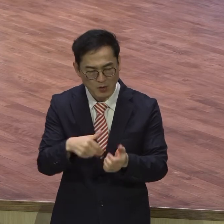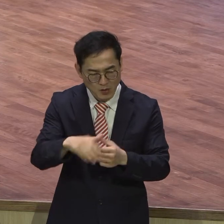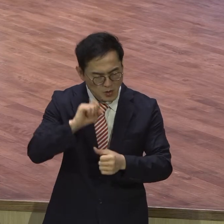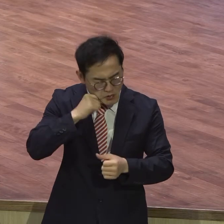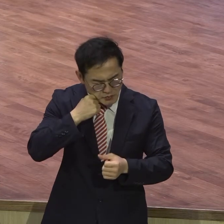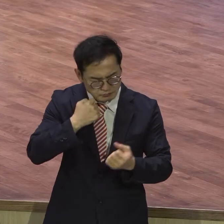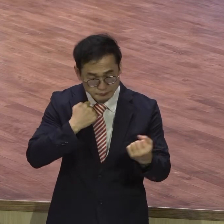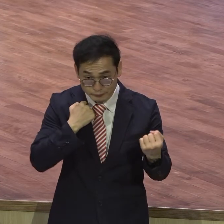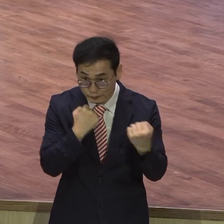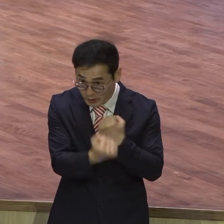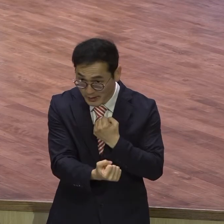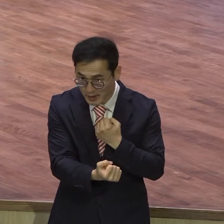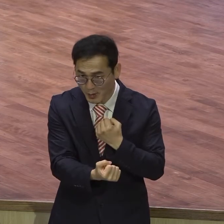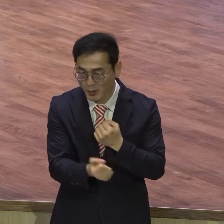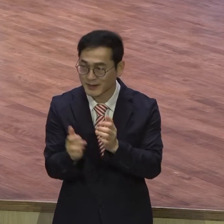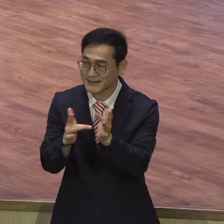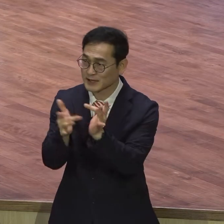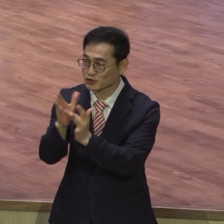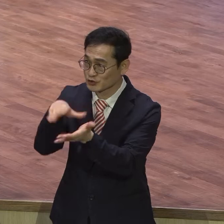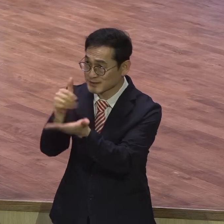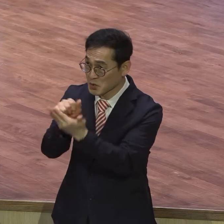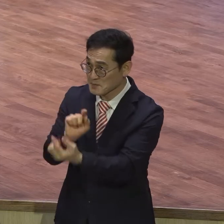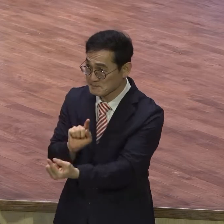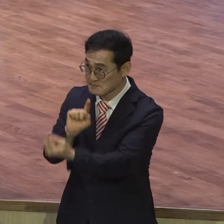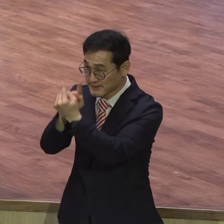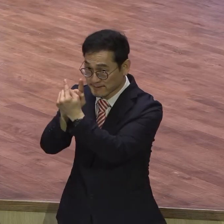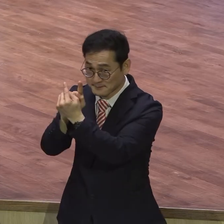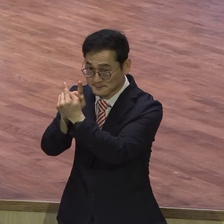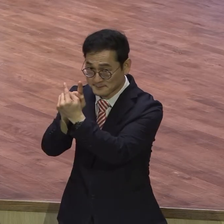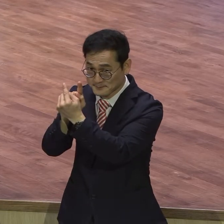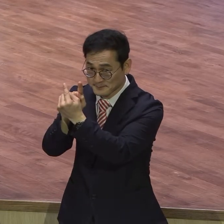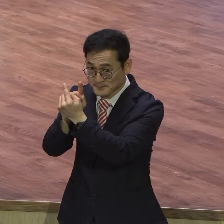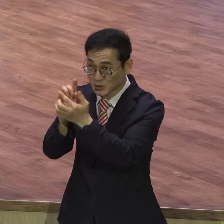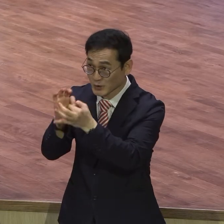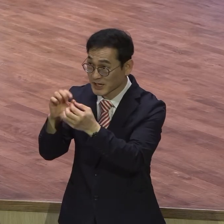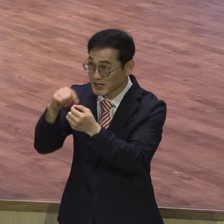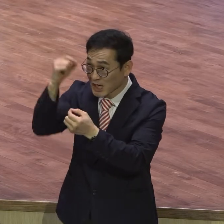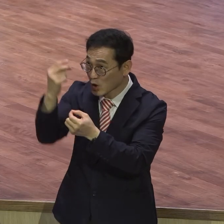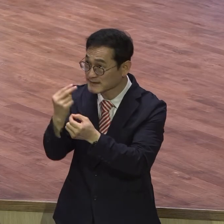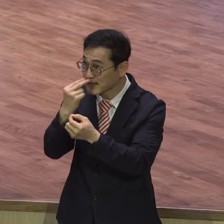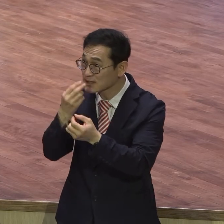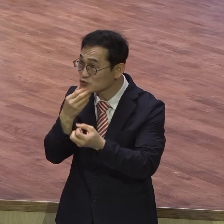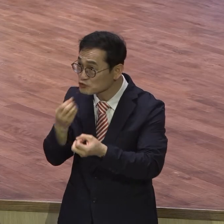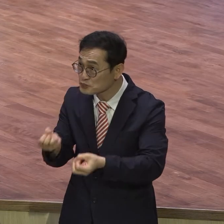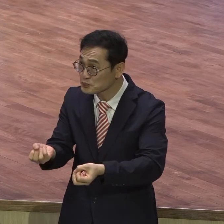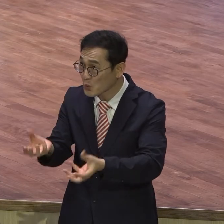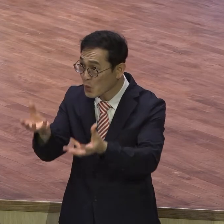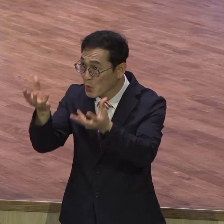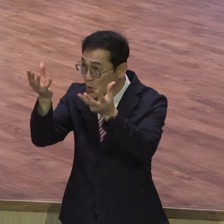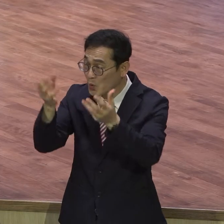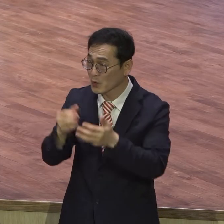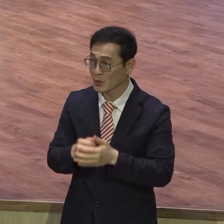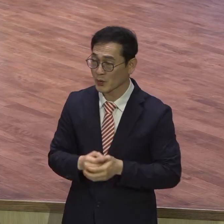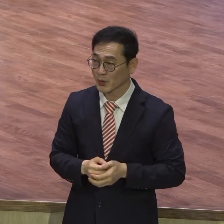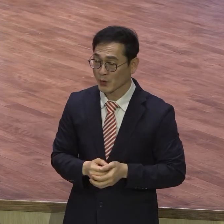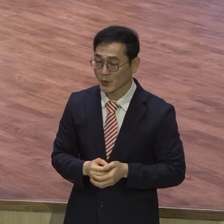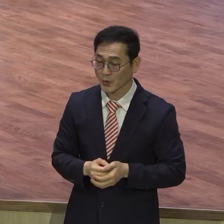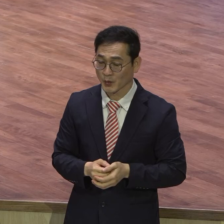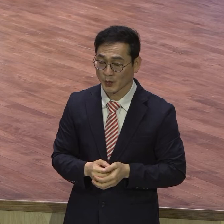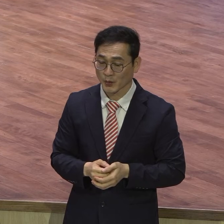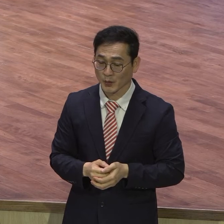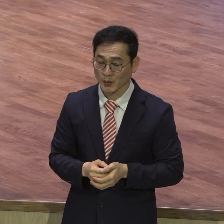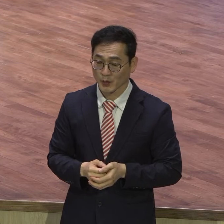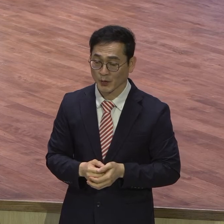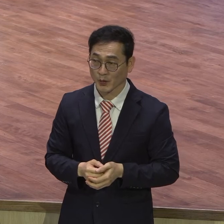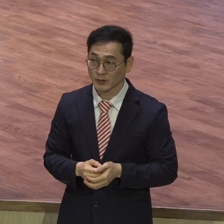예수 그리스도를 만남으로 주어지는 영생의 축복에 대한 영생의 축복에 대한